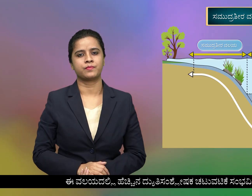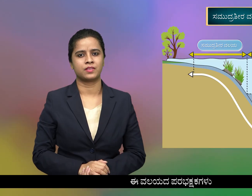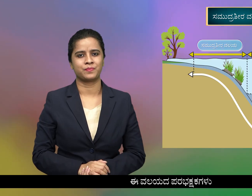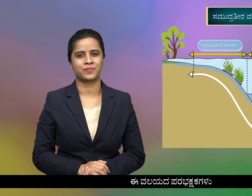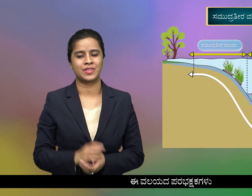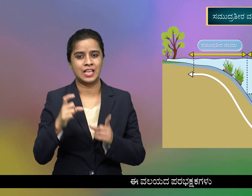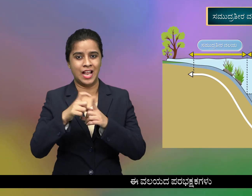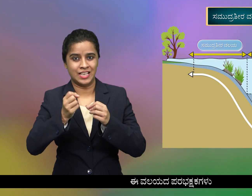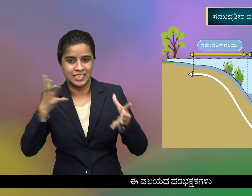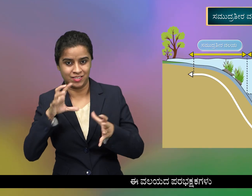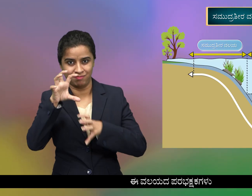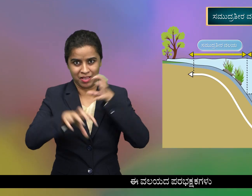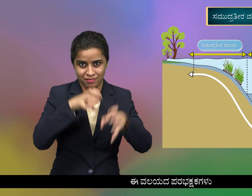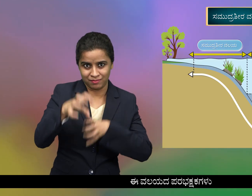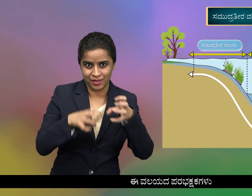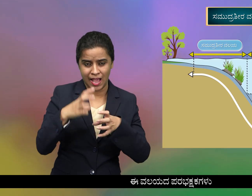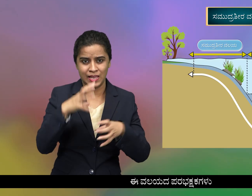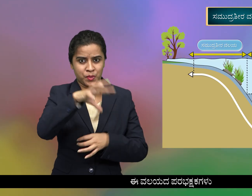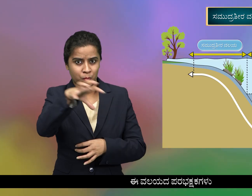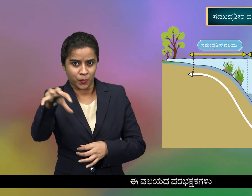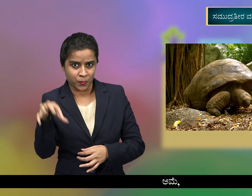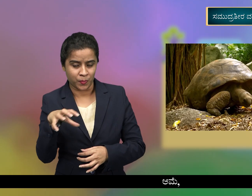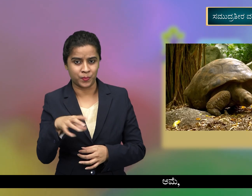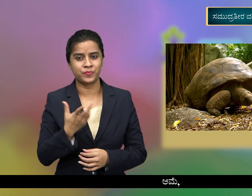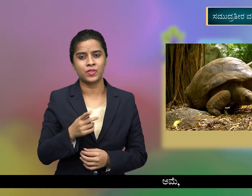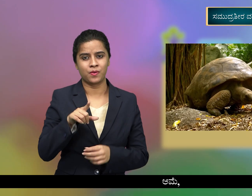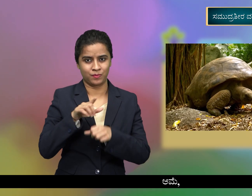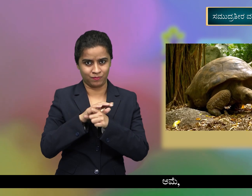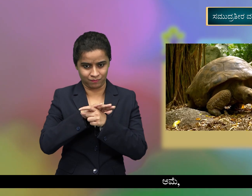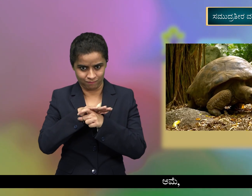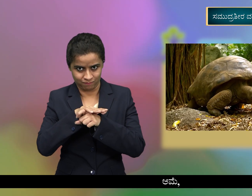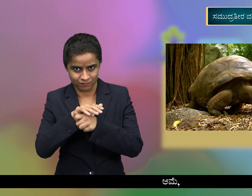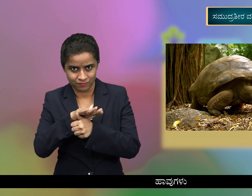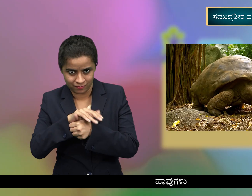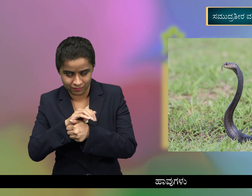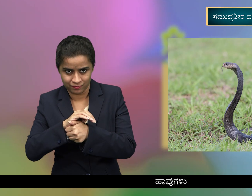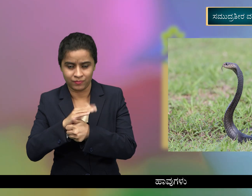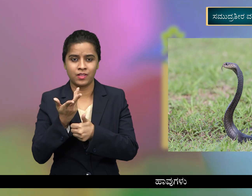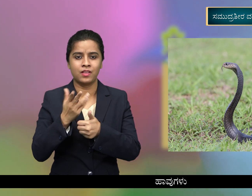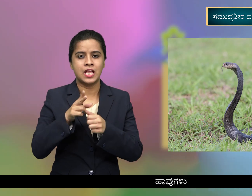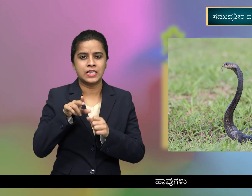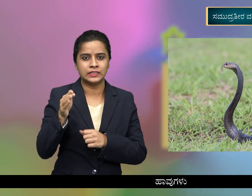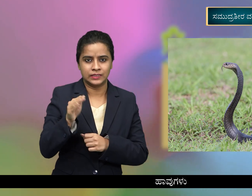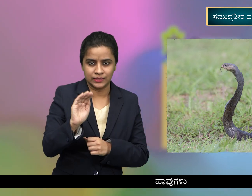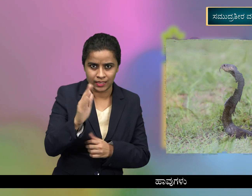ಈ ವಲಯದ ಪರಭಕ್ಷಕಗಳು ಆಮೆ, ಹಾವುಗಳು